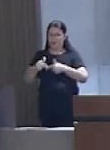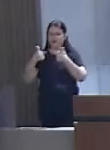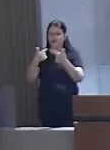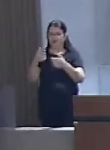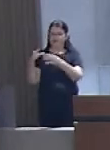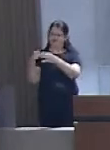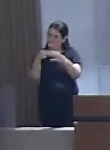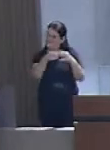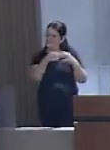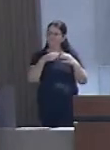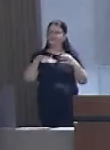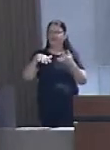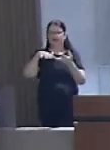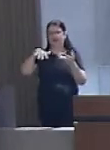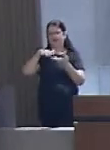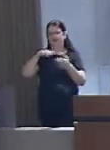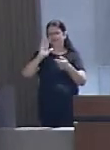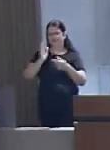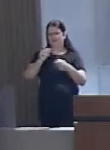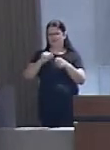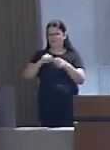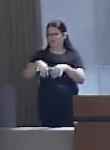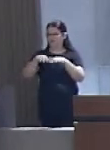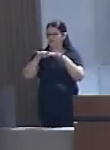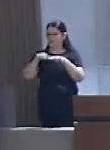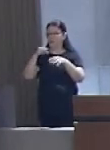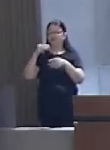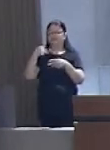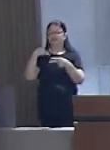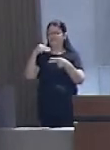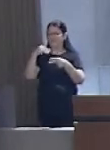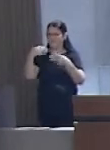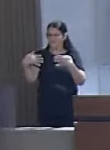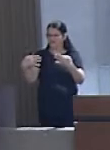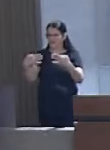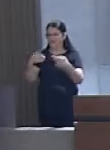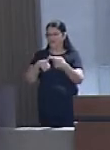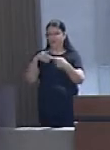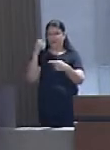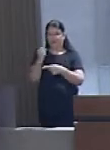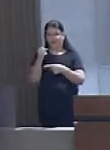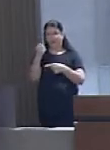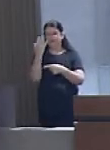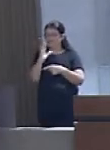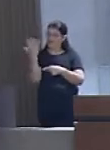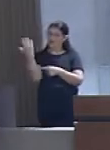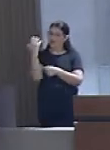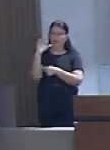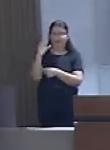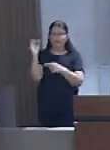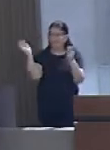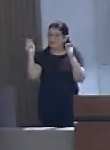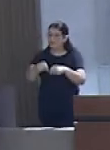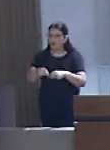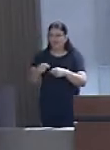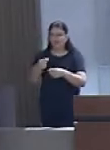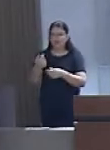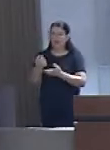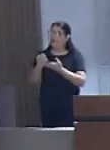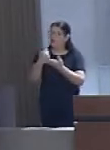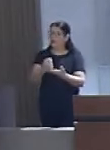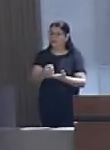classe. Nós já fizemos audiência com o Ministério da Previdência. Já colocamos, não dá, um